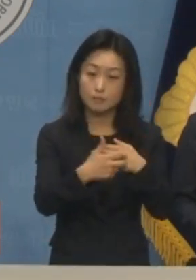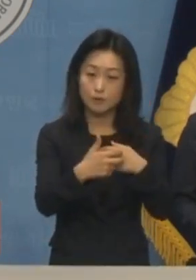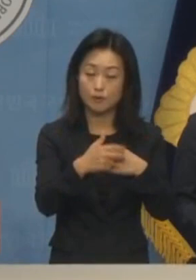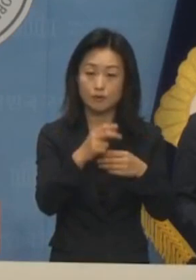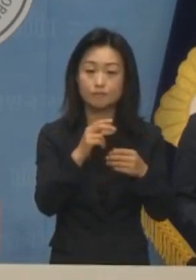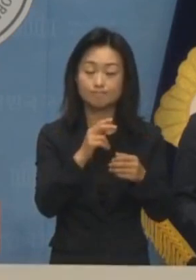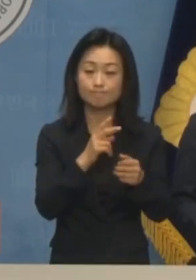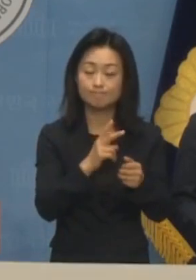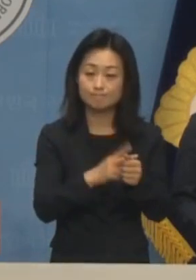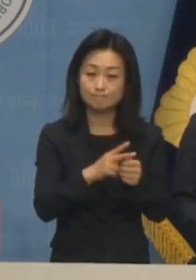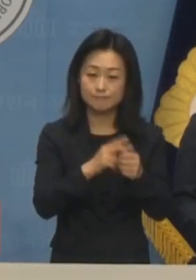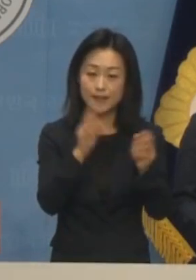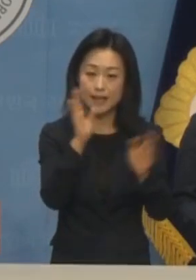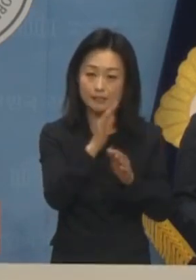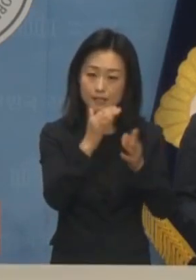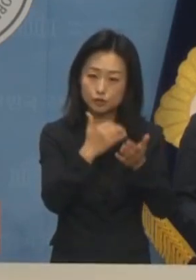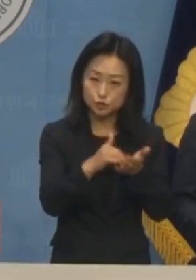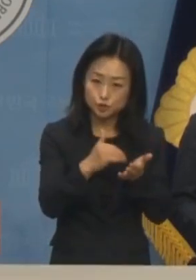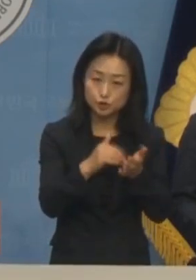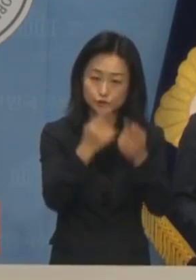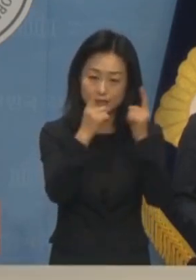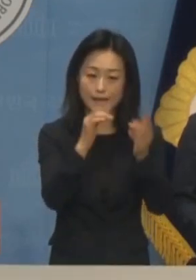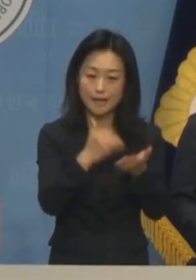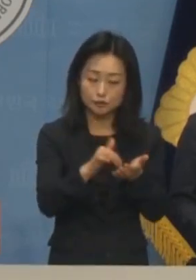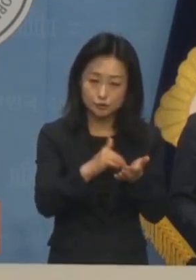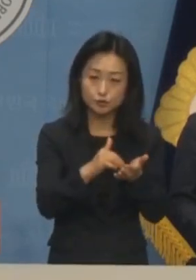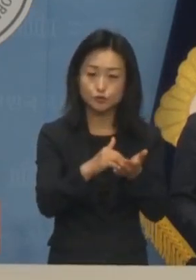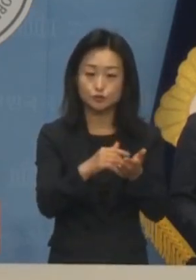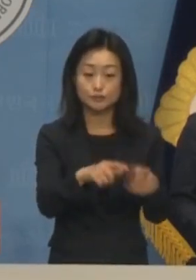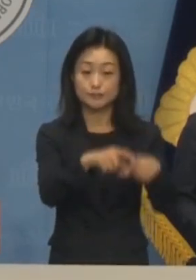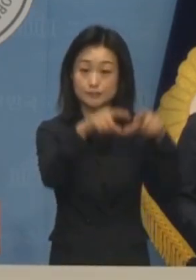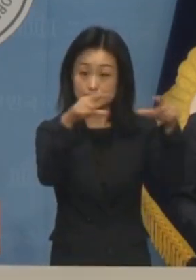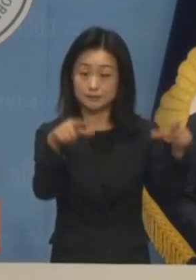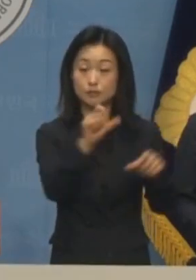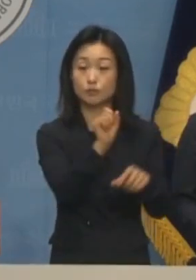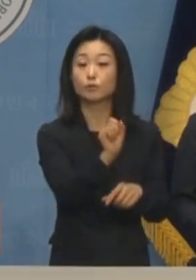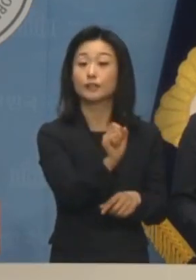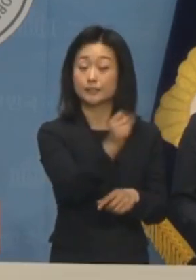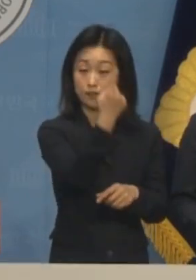삼아 의료 개혁의